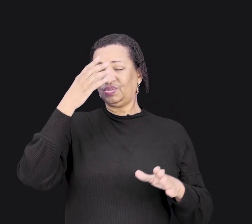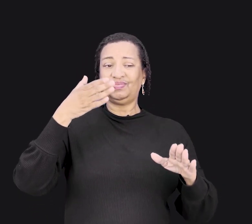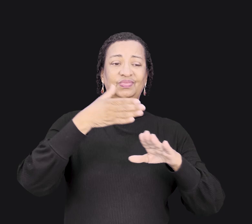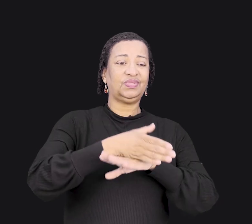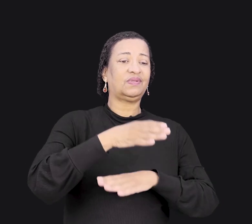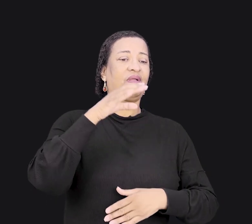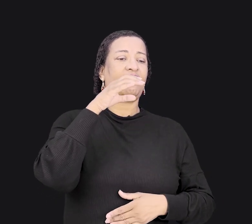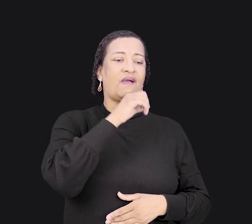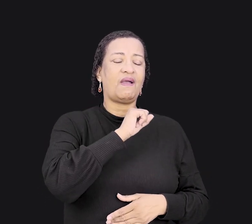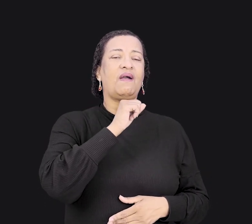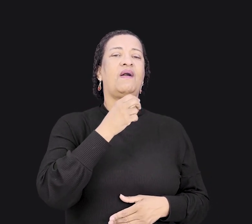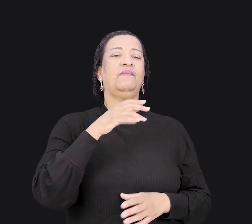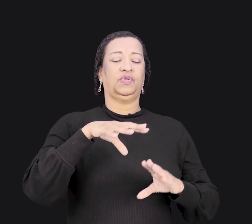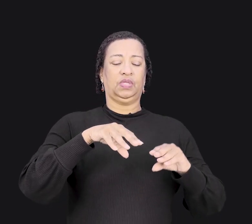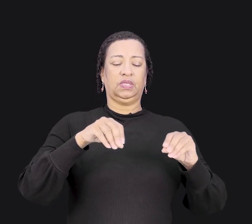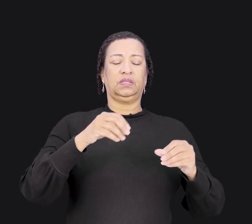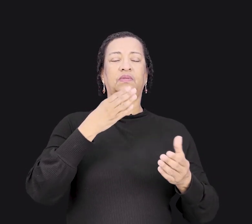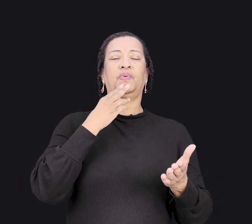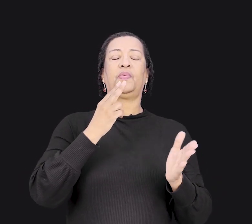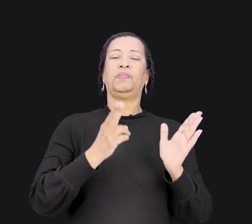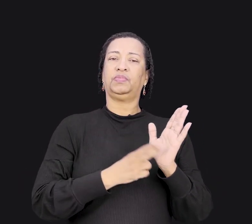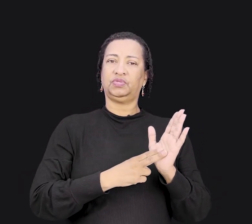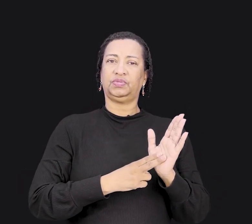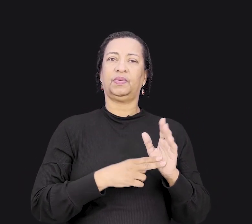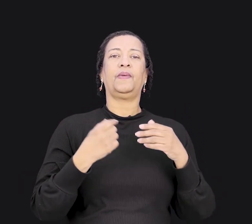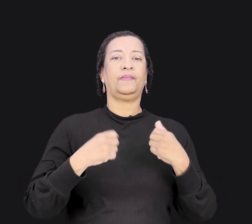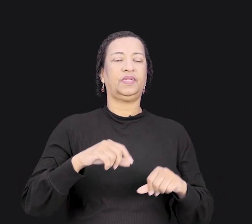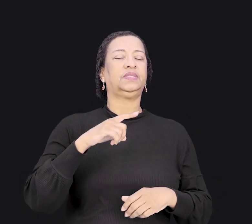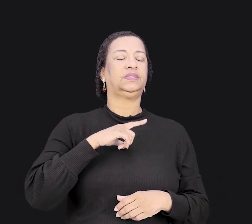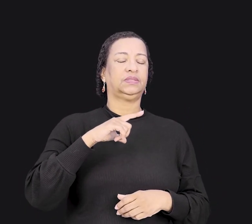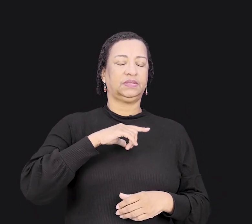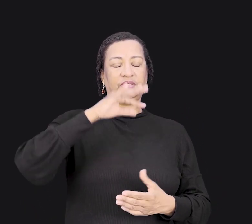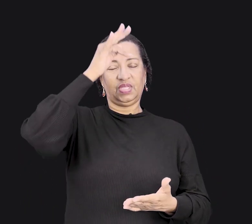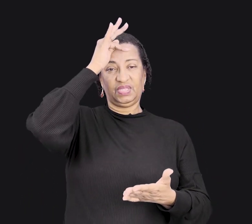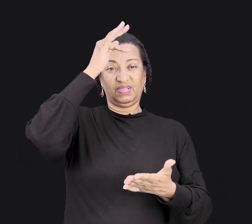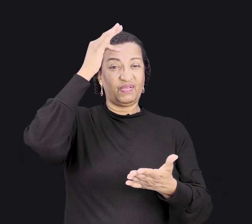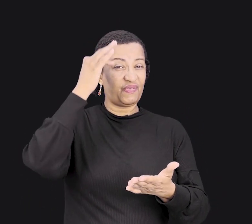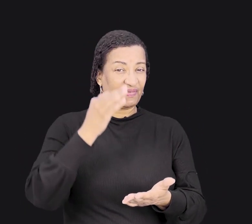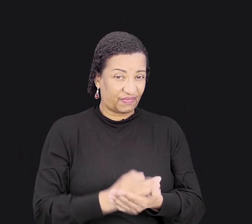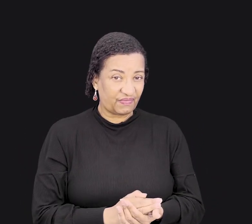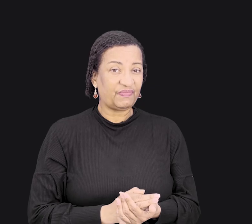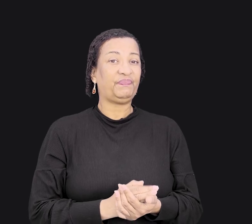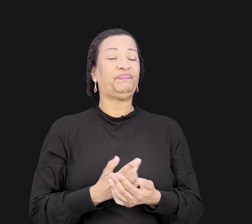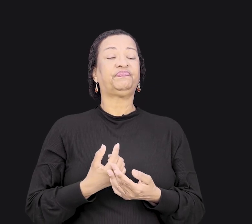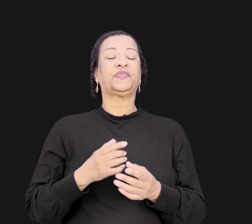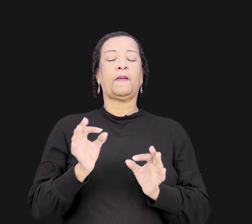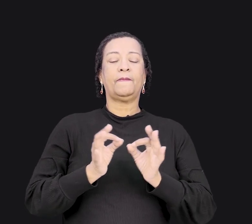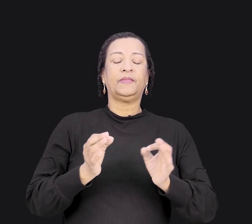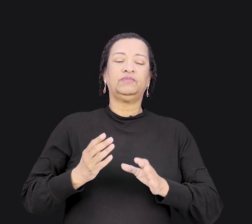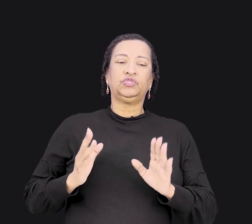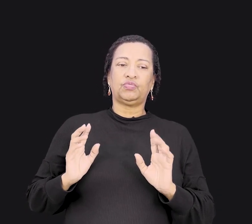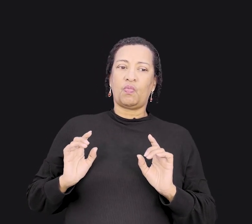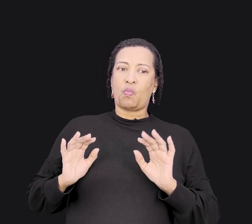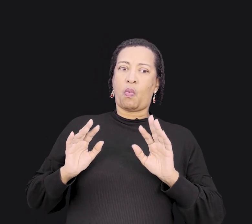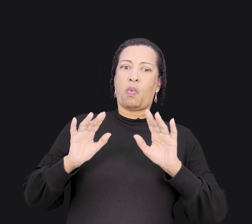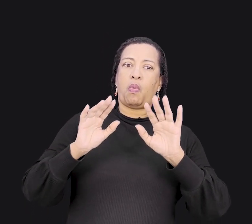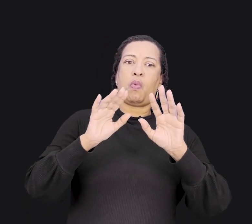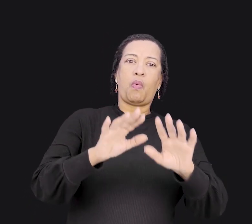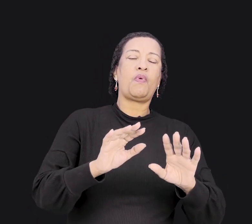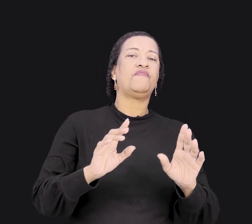prometida. É preciso ter muita fé para planejar uma invasão e atacar todas as fortificações que se opõem contra nós.